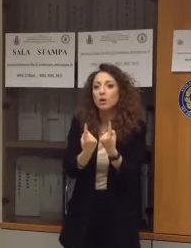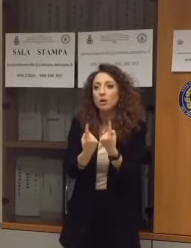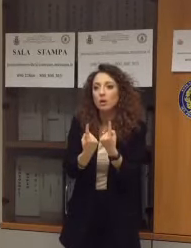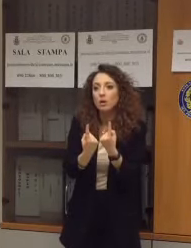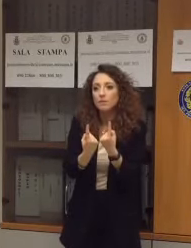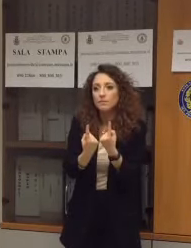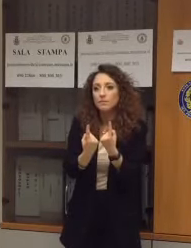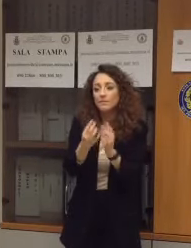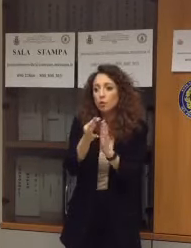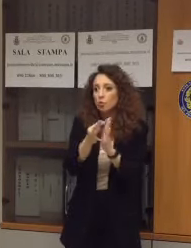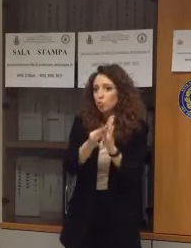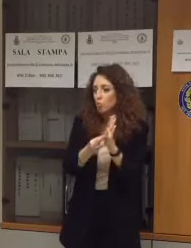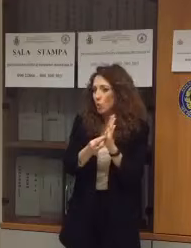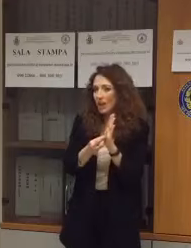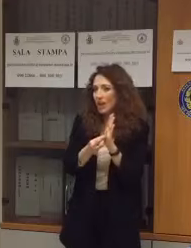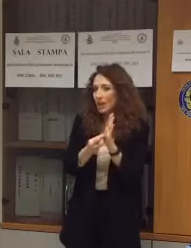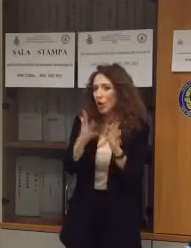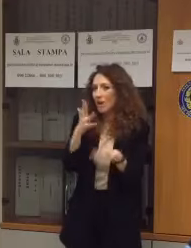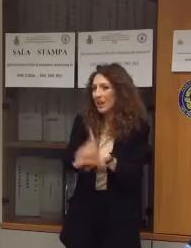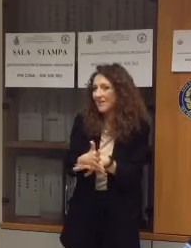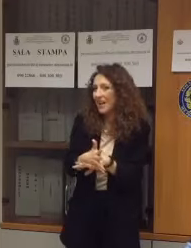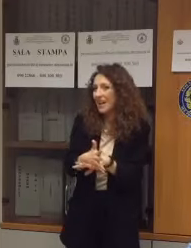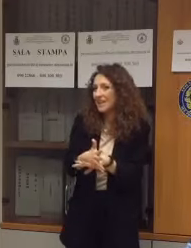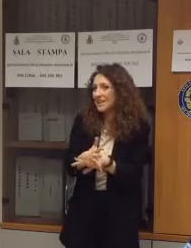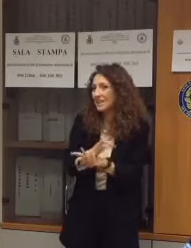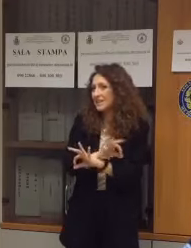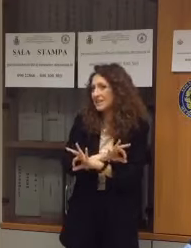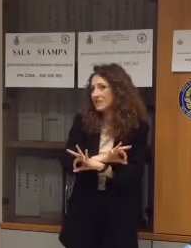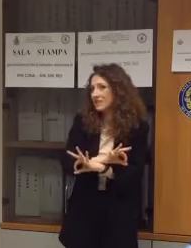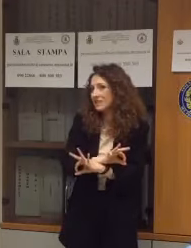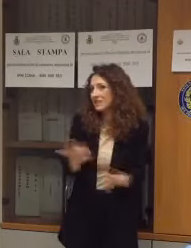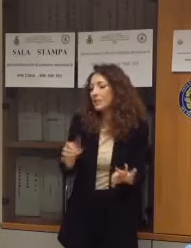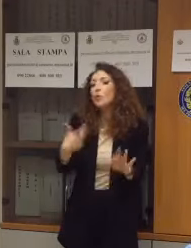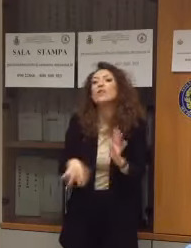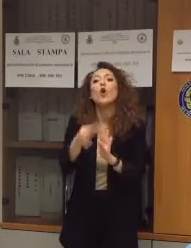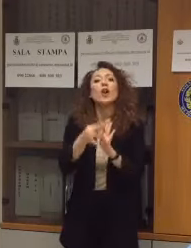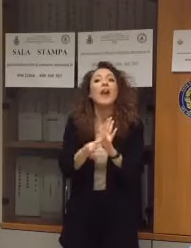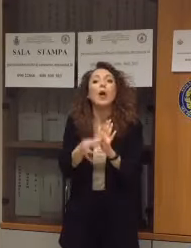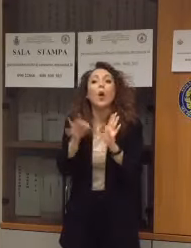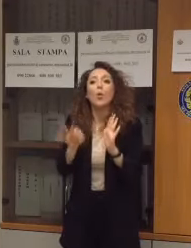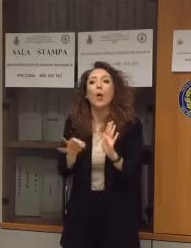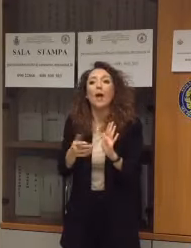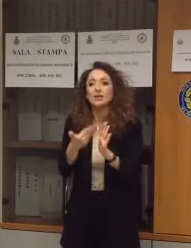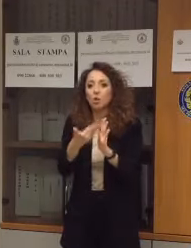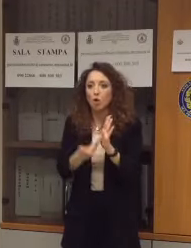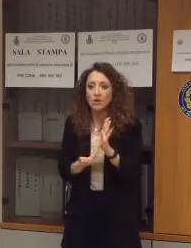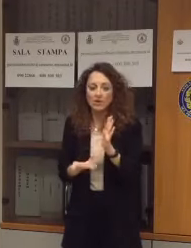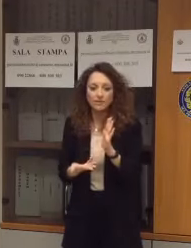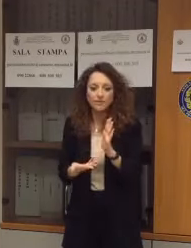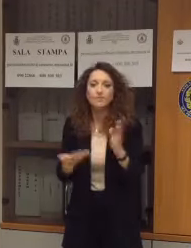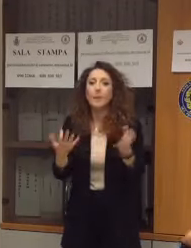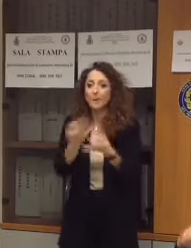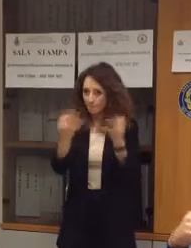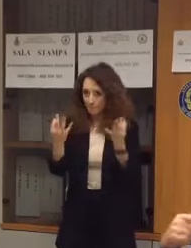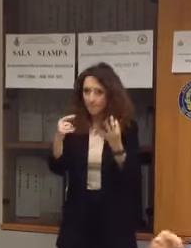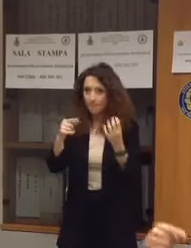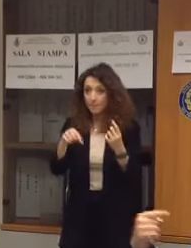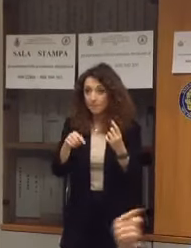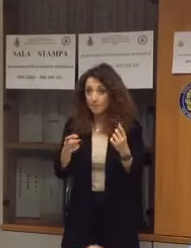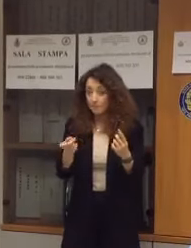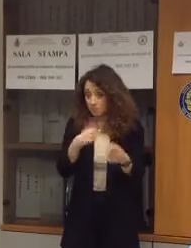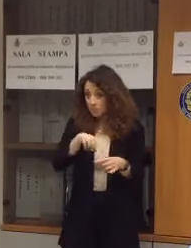non ci consentono di intervenire, ma perché quelle sono le regole, noi abbiamo una soluzione alternativa. Allora, noi domani ci vedremo